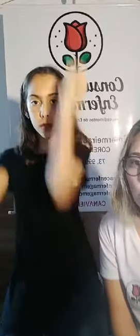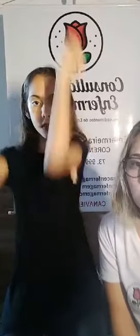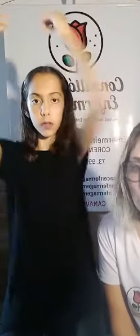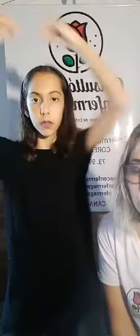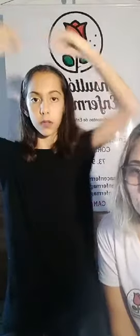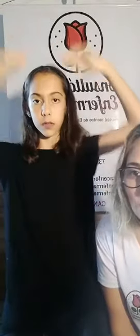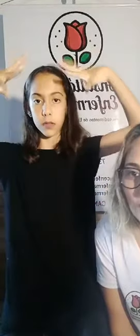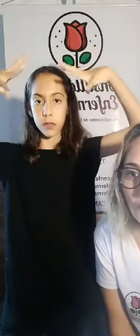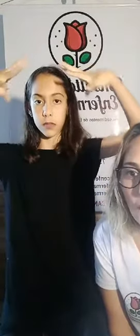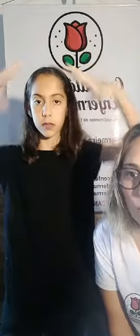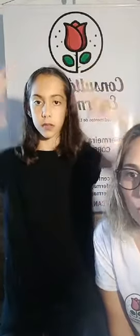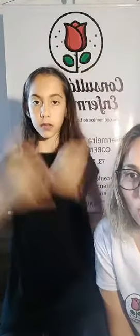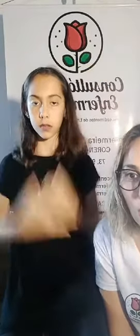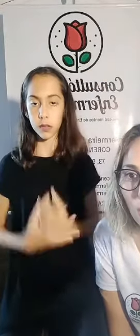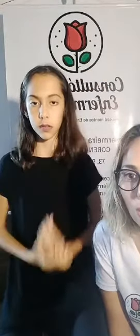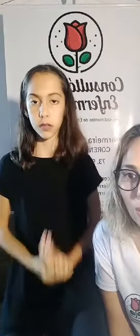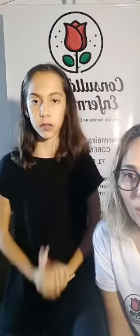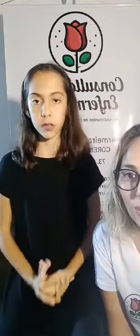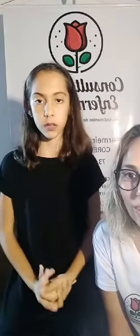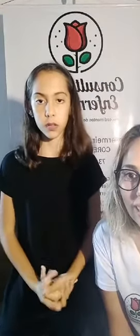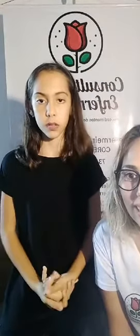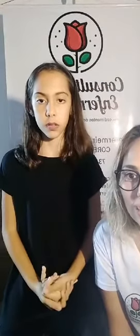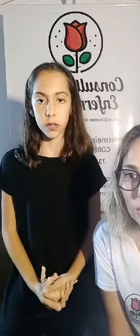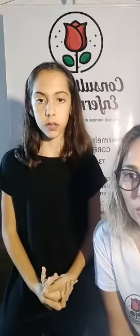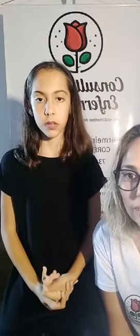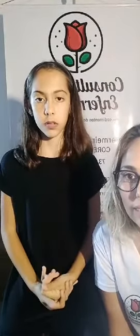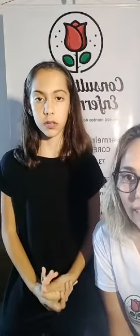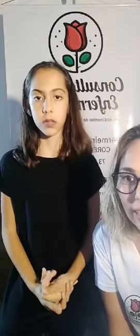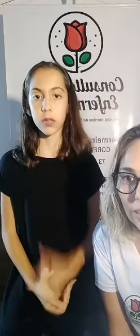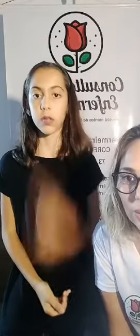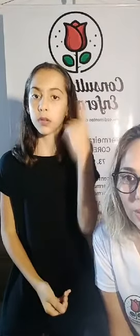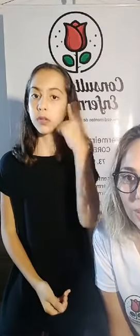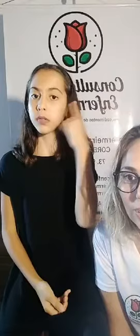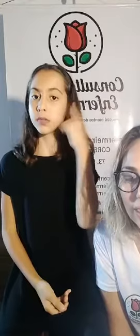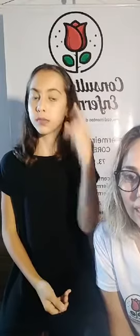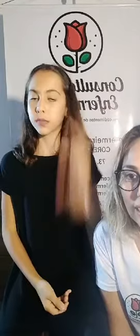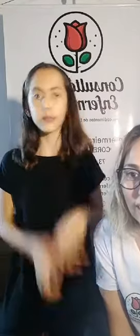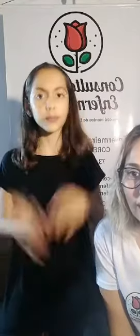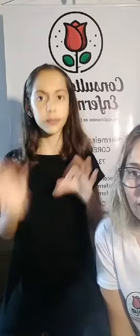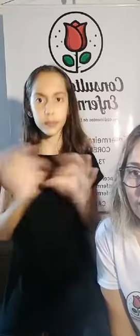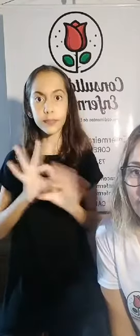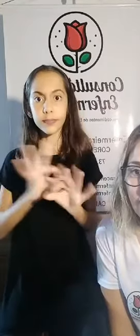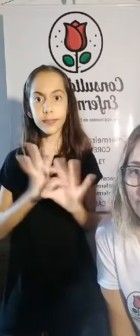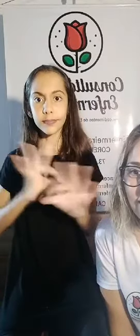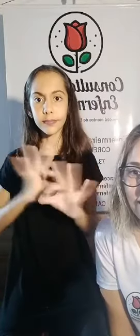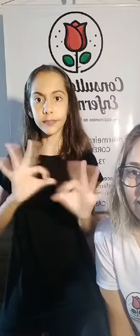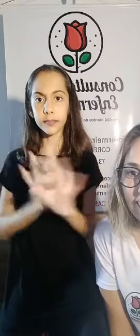iluminação, ao som. Tudo certo?